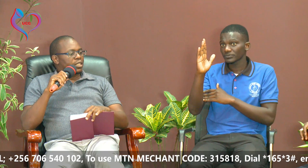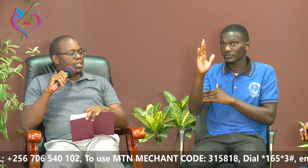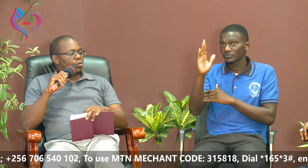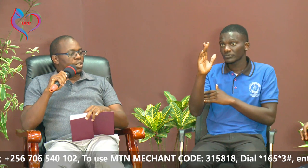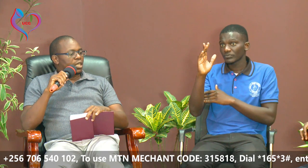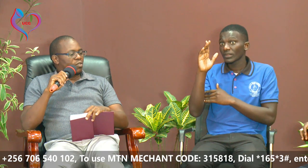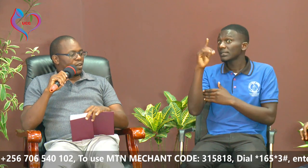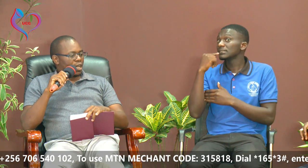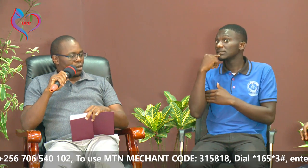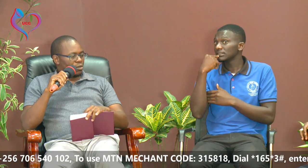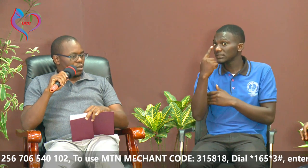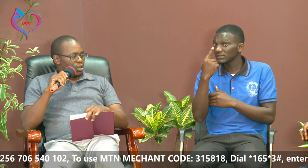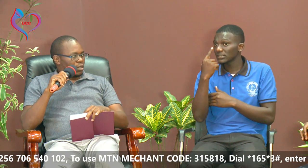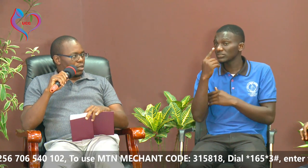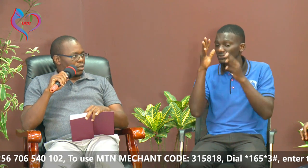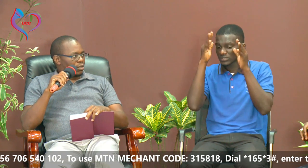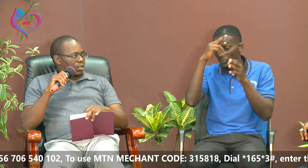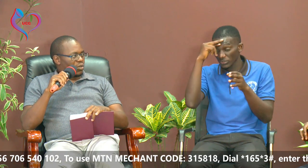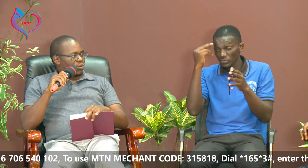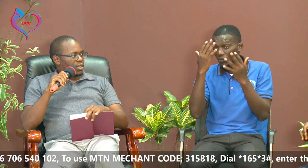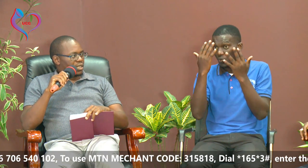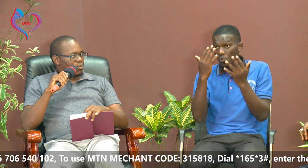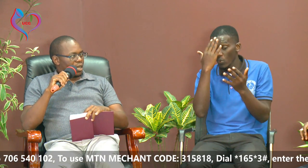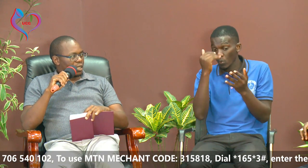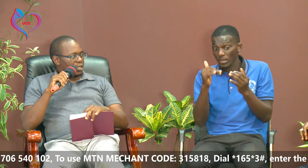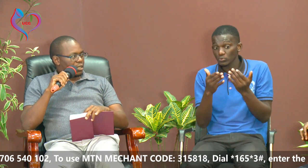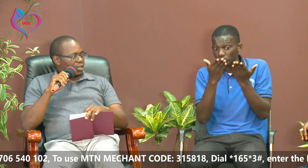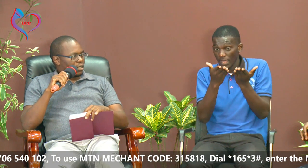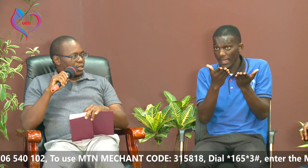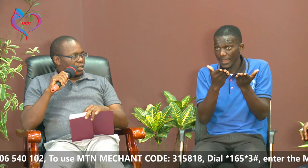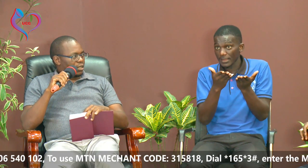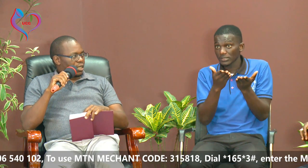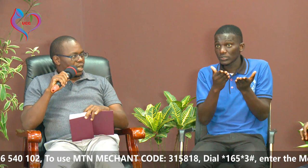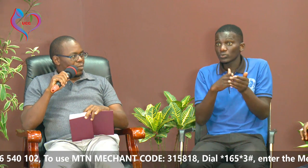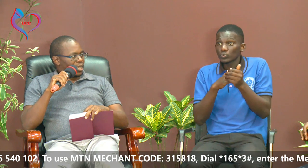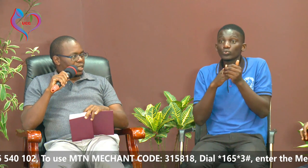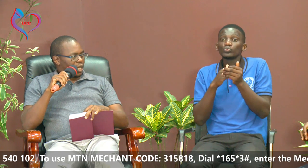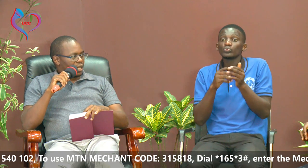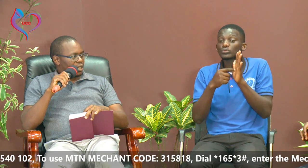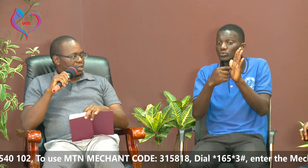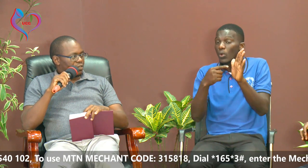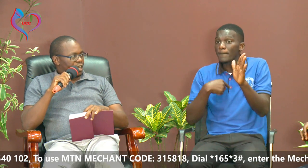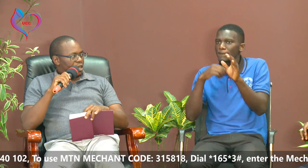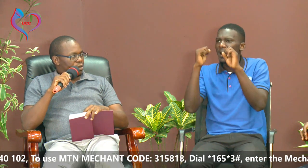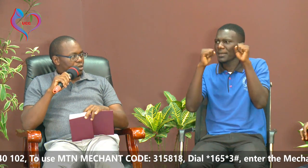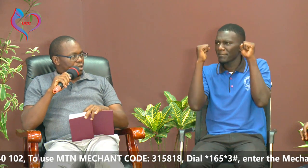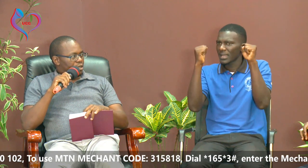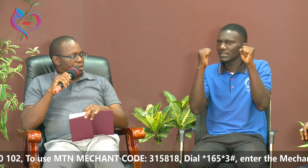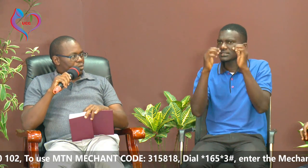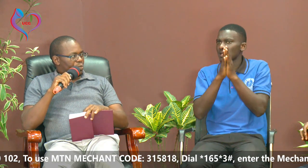lwaki nakuteekawo Falaawo ndaga obuyinza bwange ndaga amaanyi gange. Falaawo mu